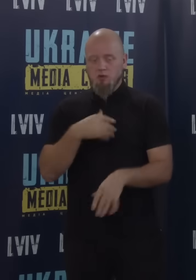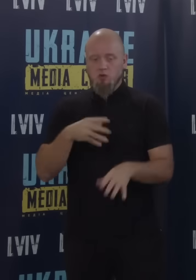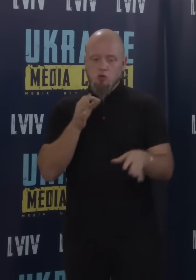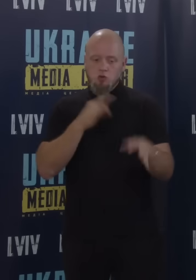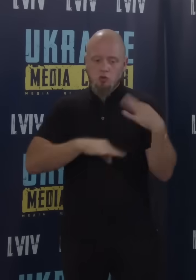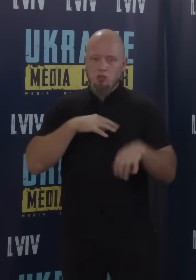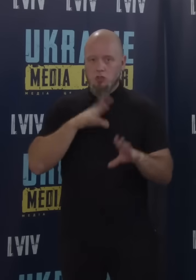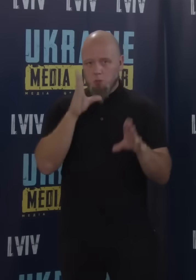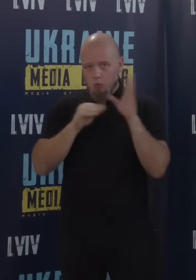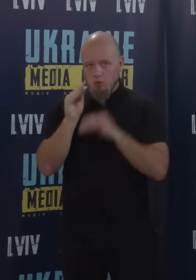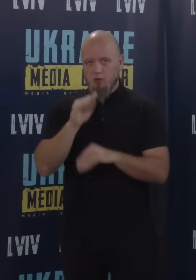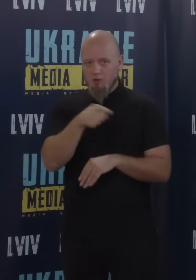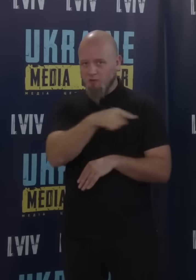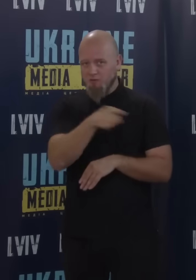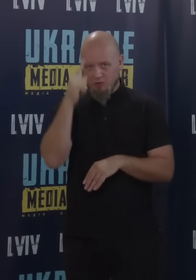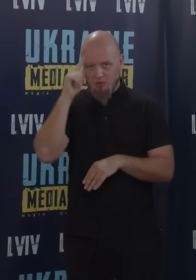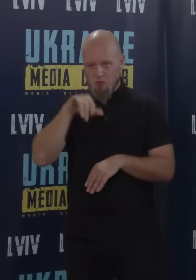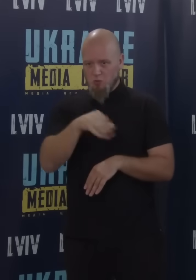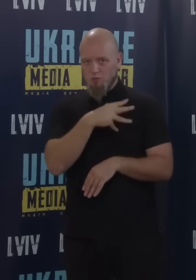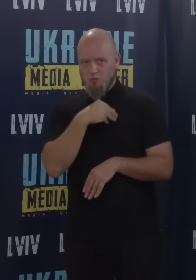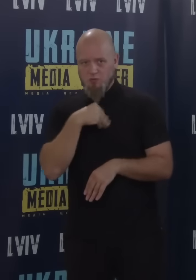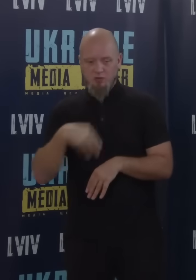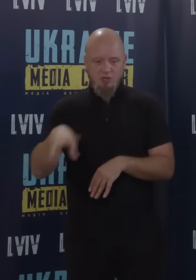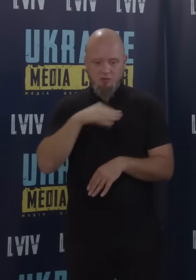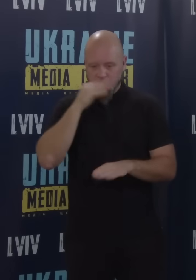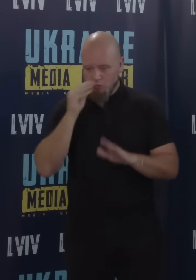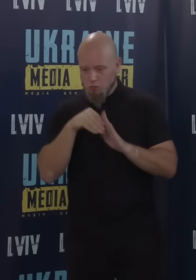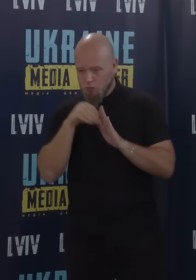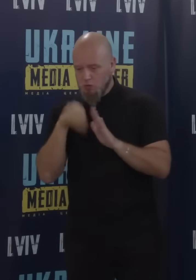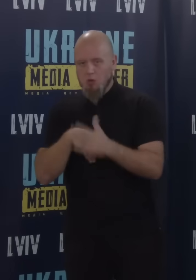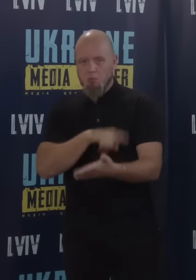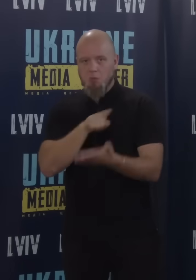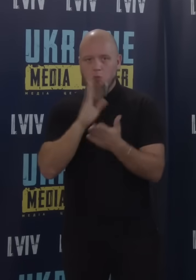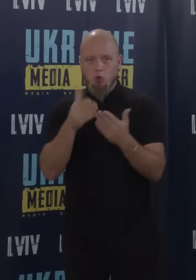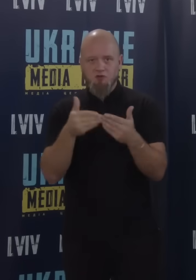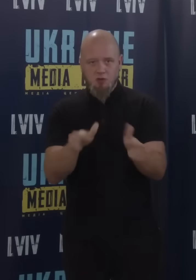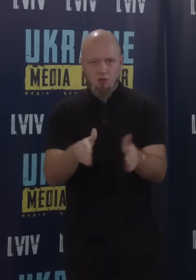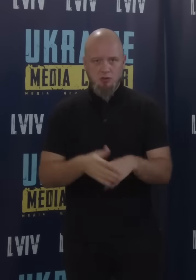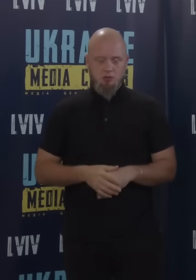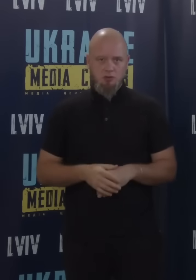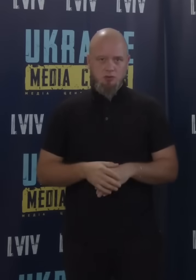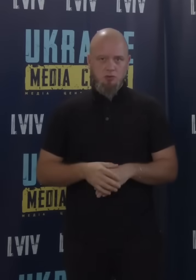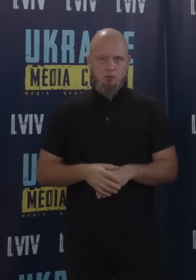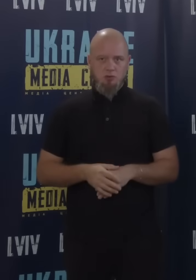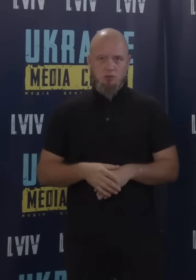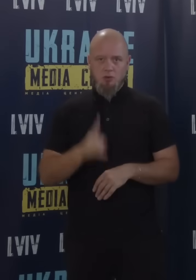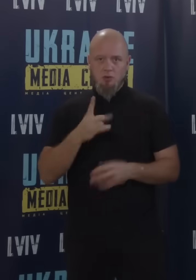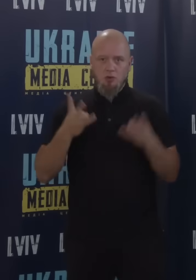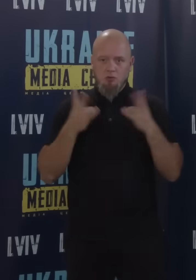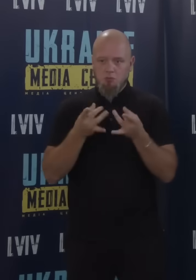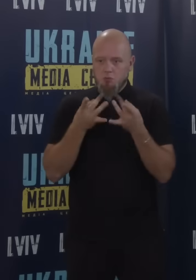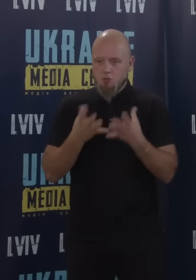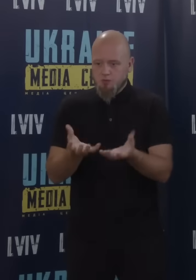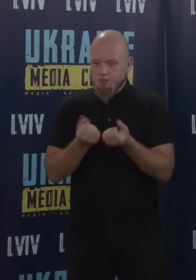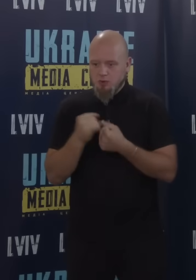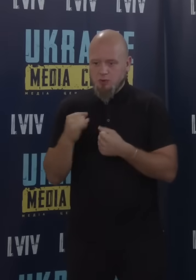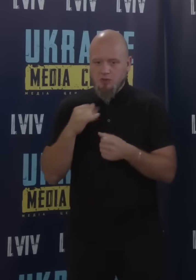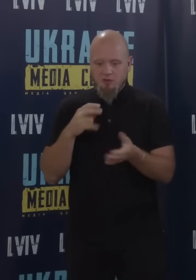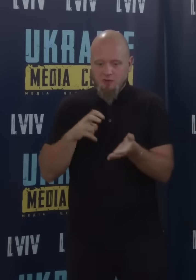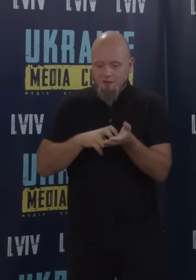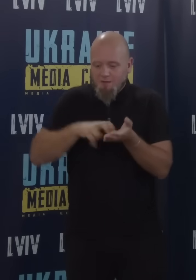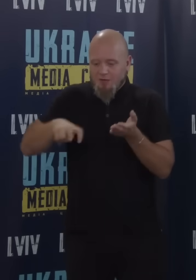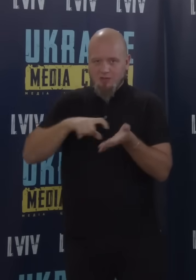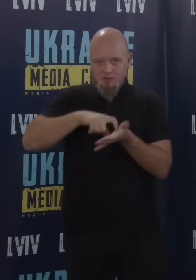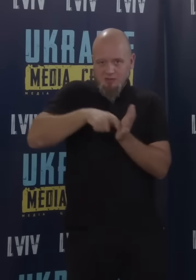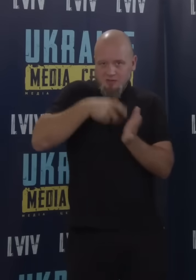скористатися можливістю. Як ви знаєте, у Львові всі укриття мають бути відкриті. Але треба просто взяти і вийти